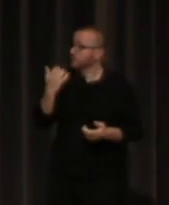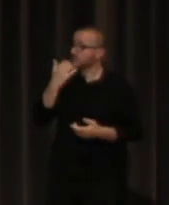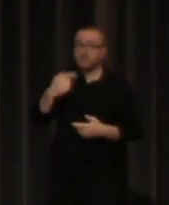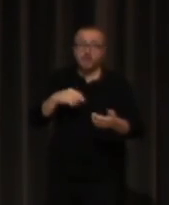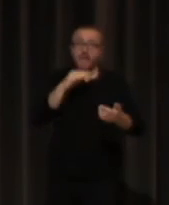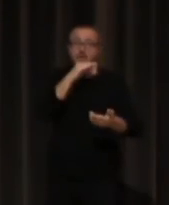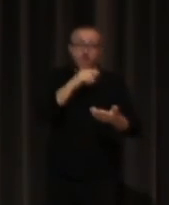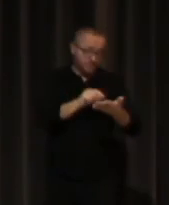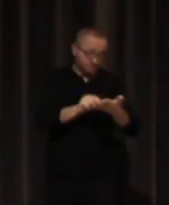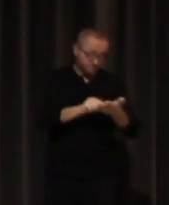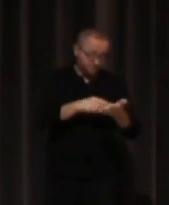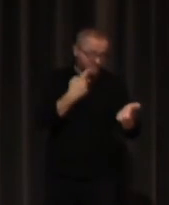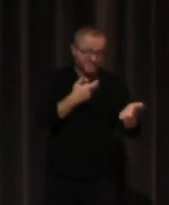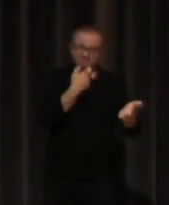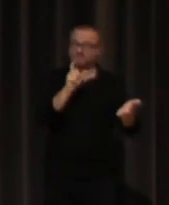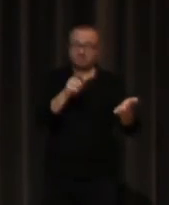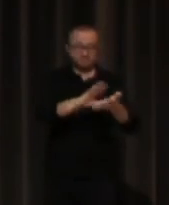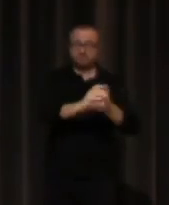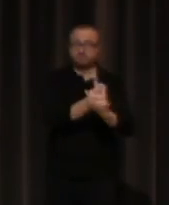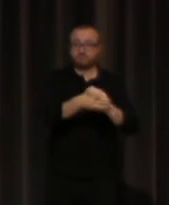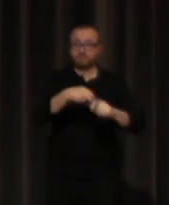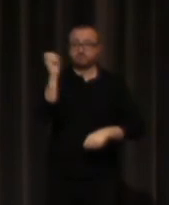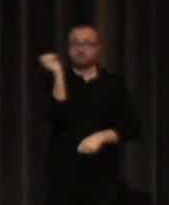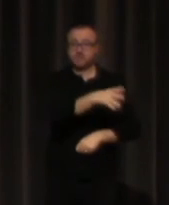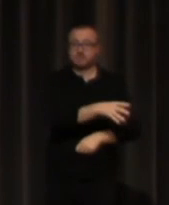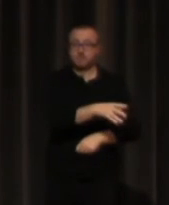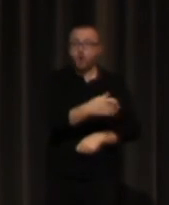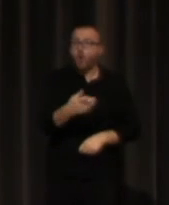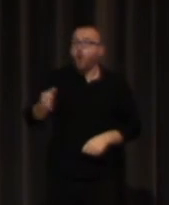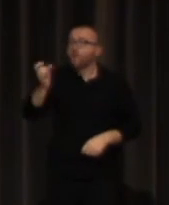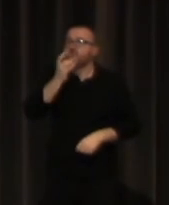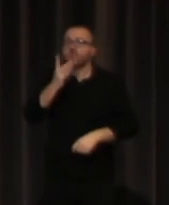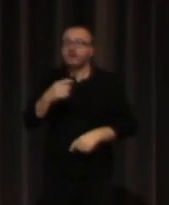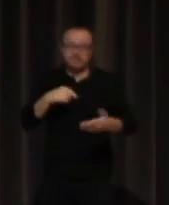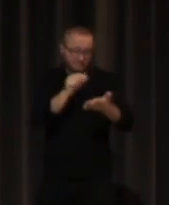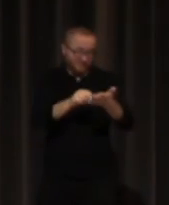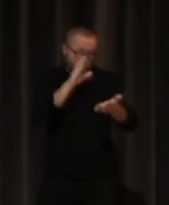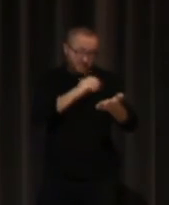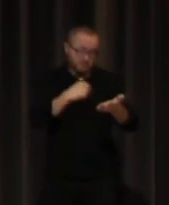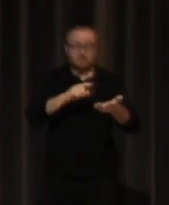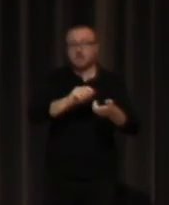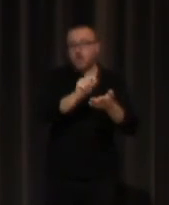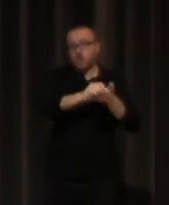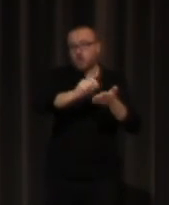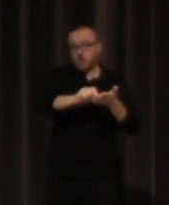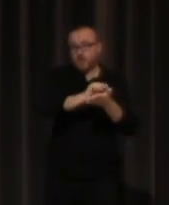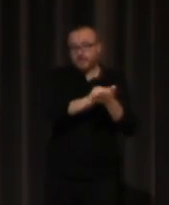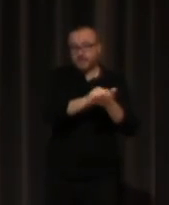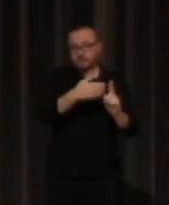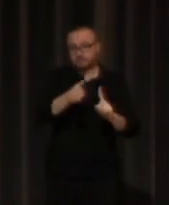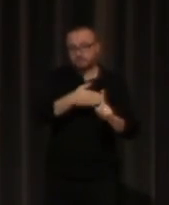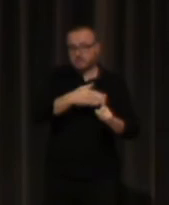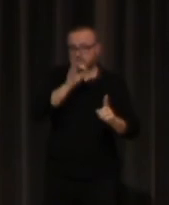les escombraries. Això és molt fàcil, corregir els errors o escapar-se del que no hem volgut